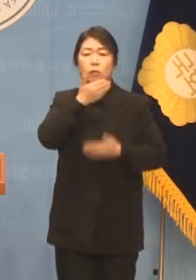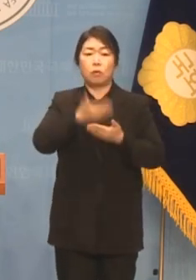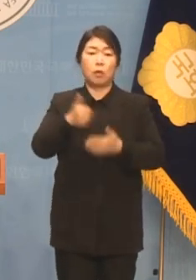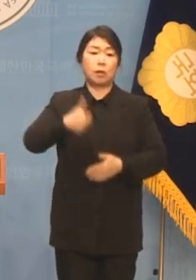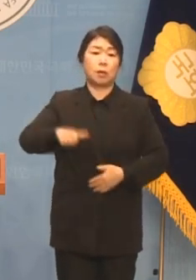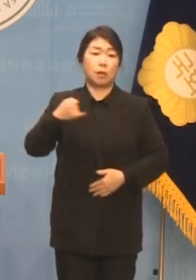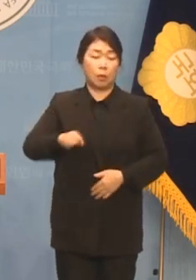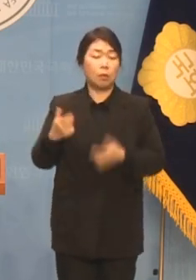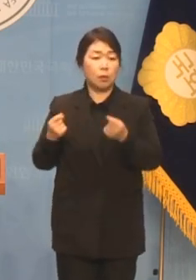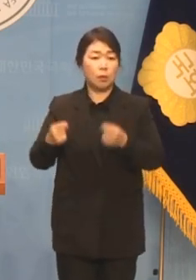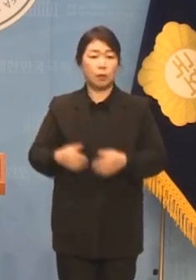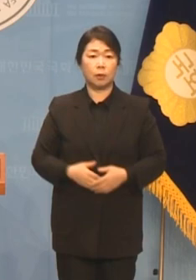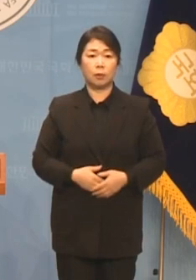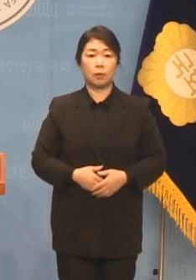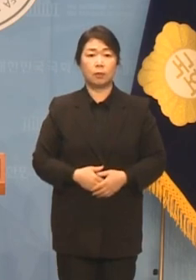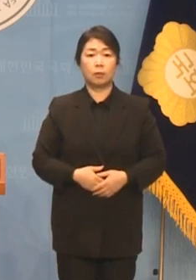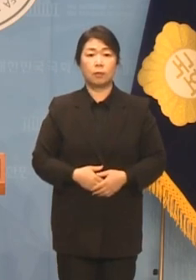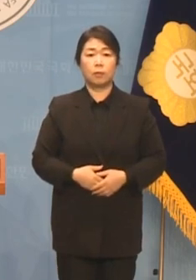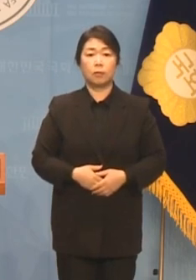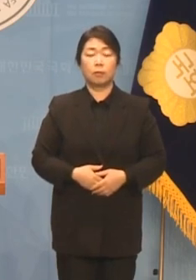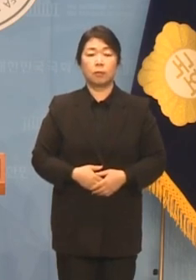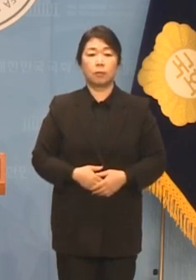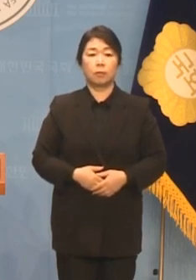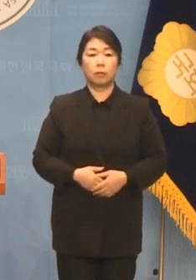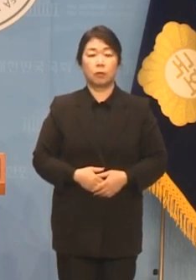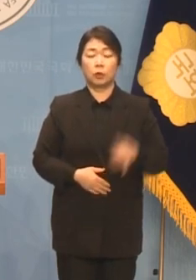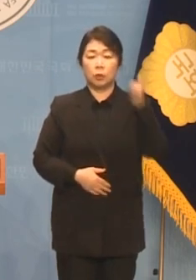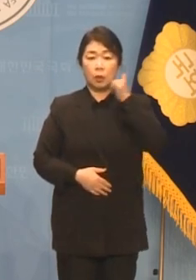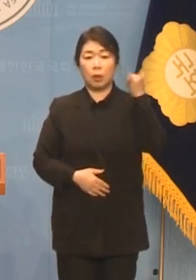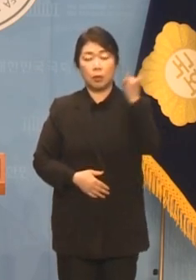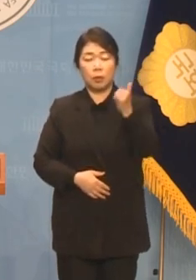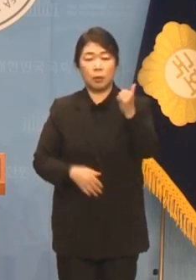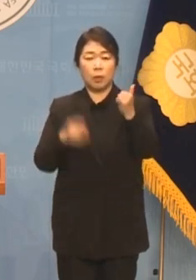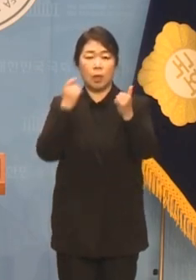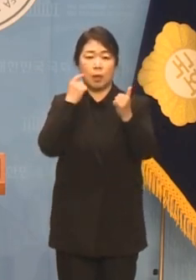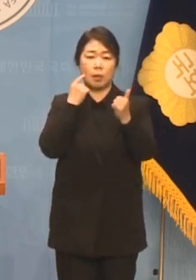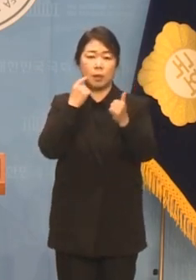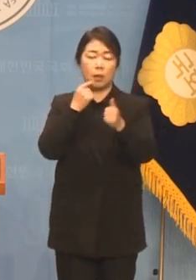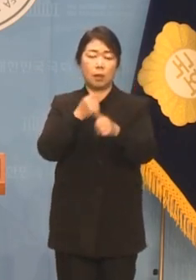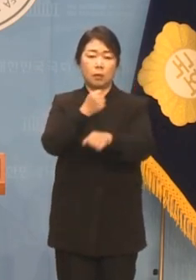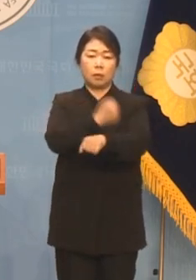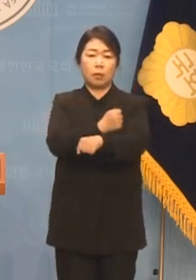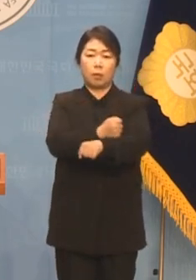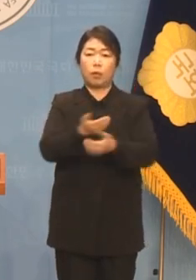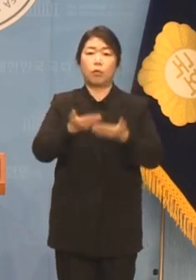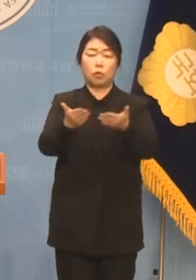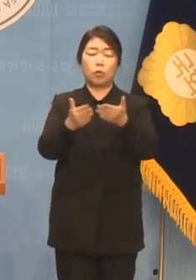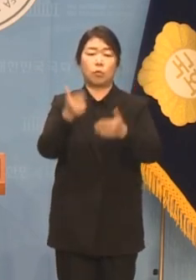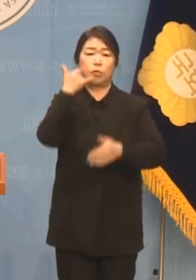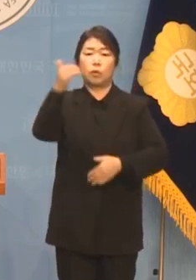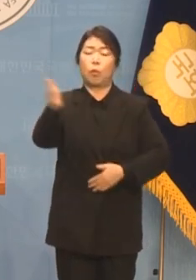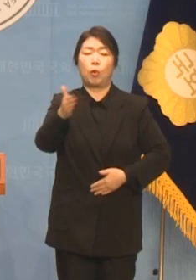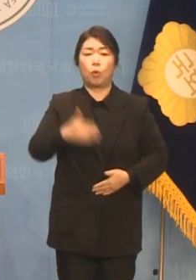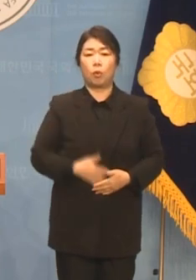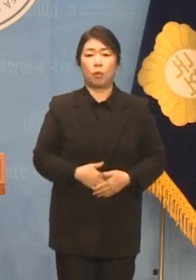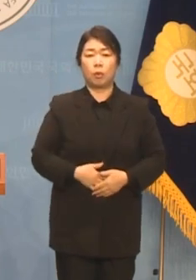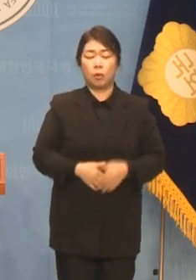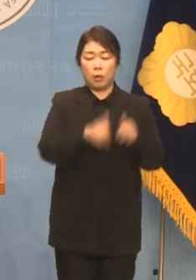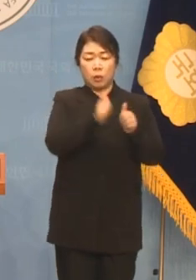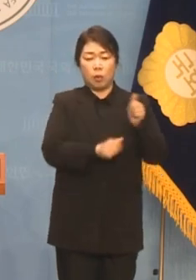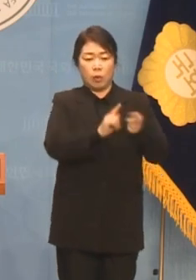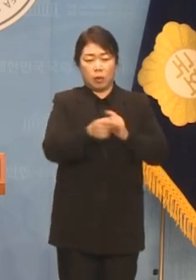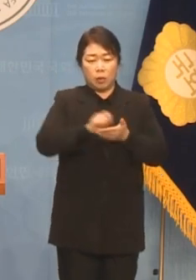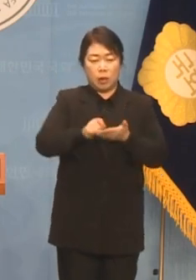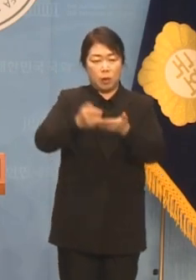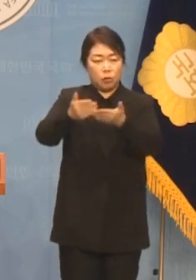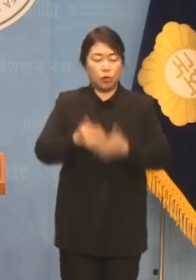자녀들입니다 전화 한통으로 허의 스펙을 만들어 줄 부모가 없고 시험도 대시 치러줄